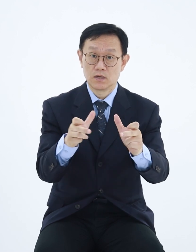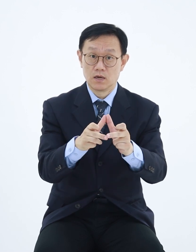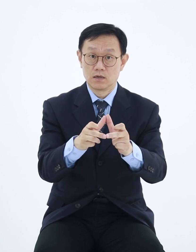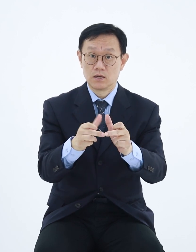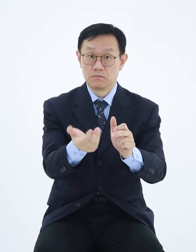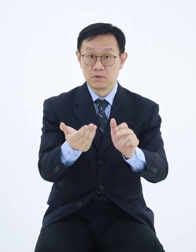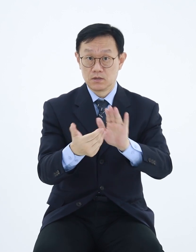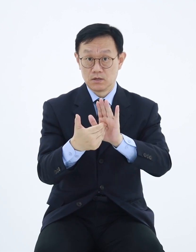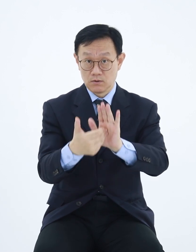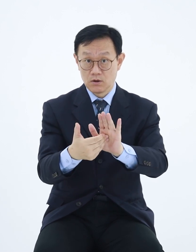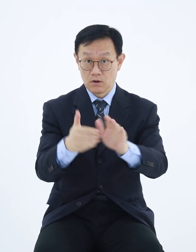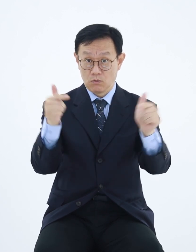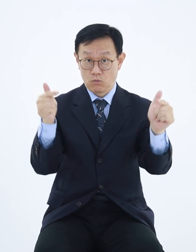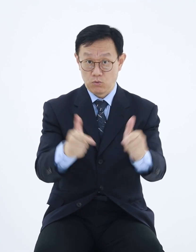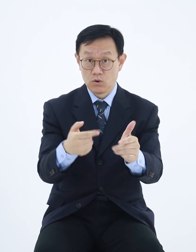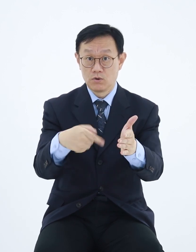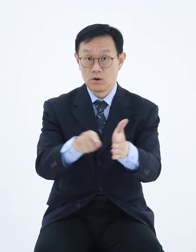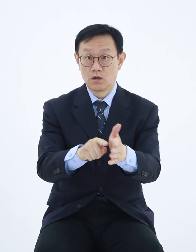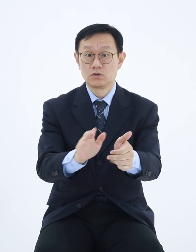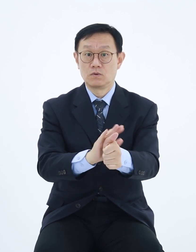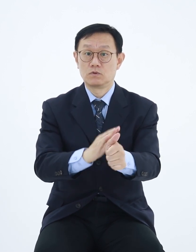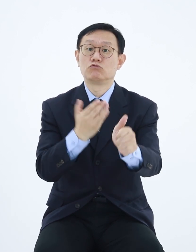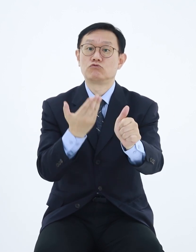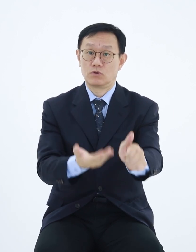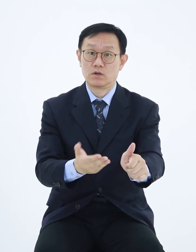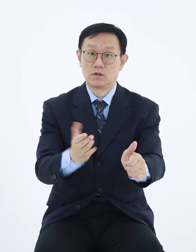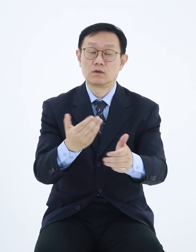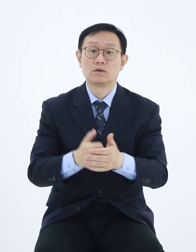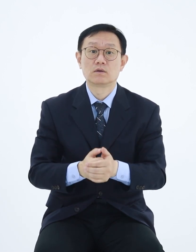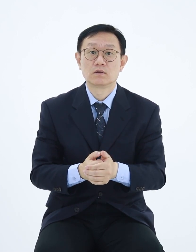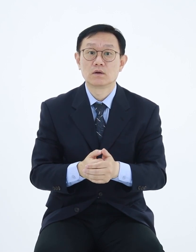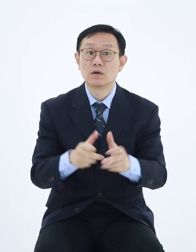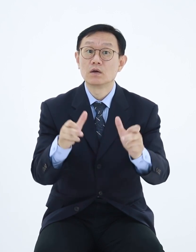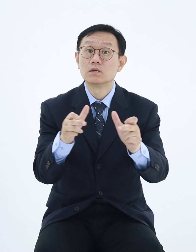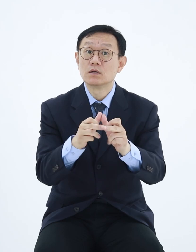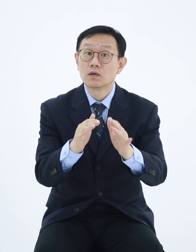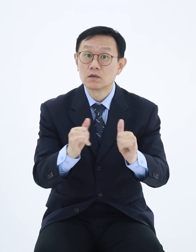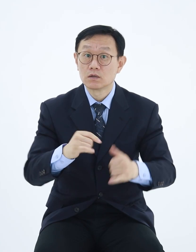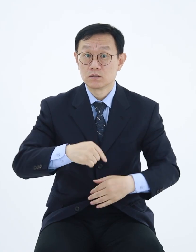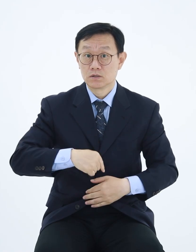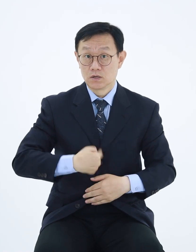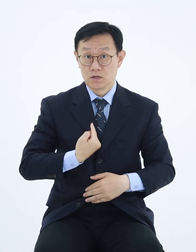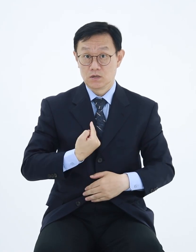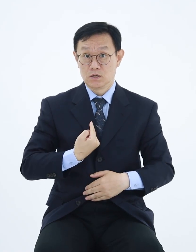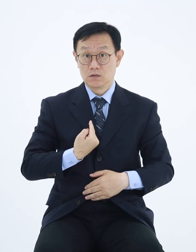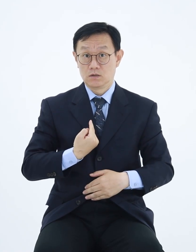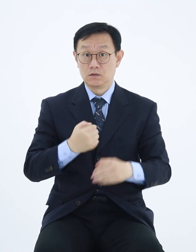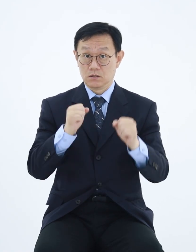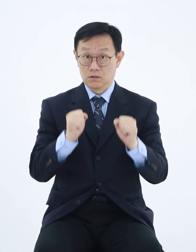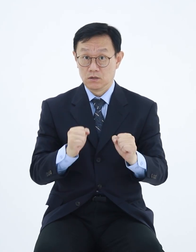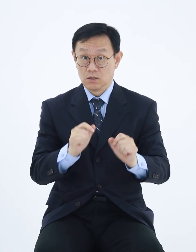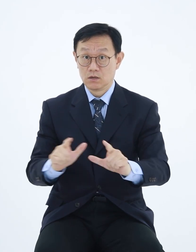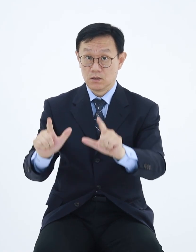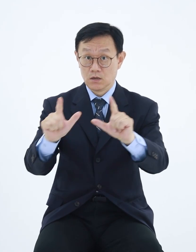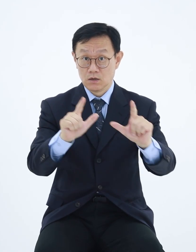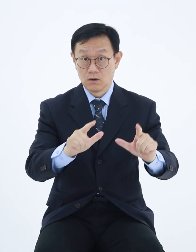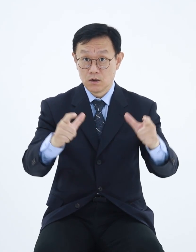예방하거나 최소화하기 위한 서비스를 제공해야 합니다. 장애인은 자신이 속한 지역사회와 가능한 한 가까운 곳에서